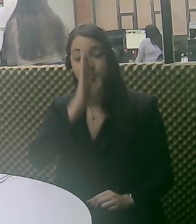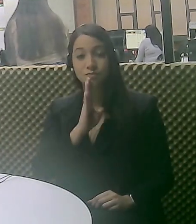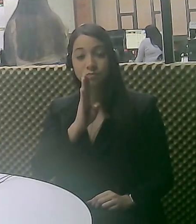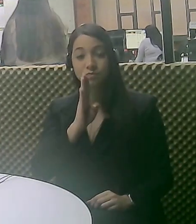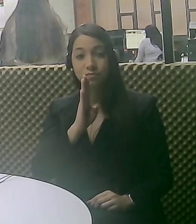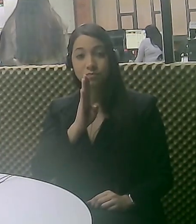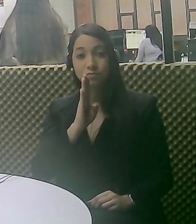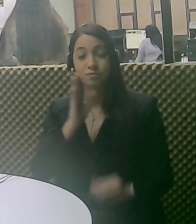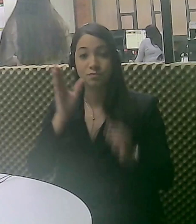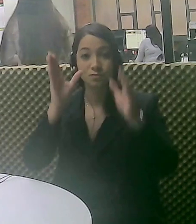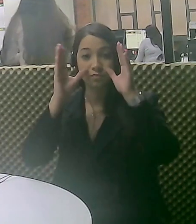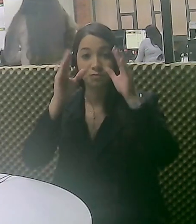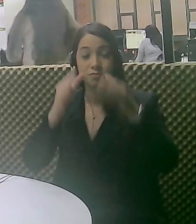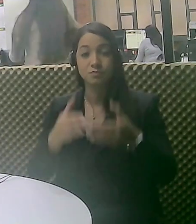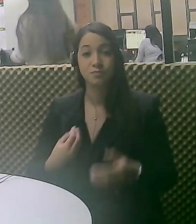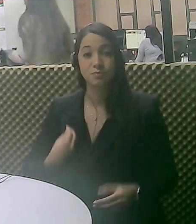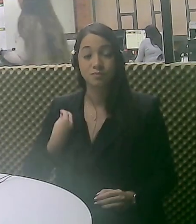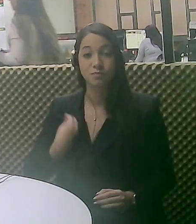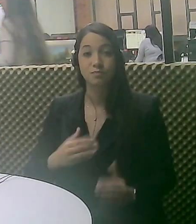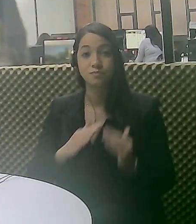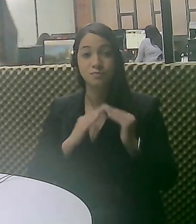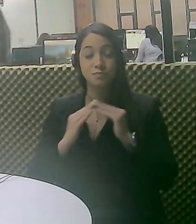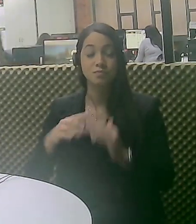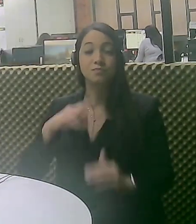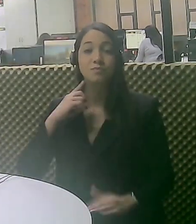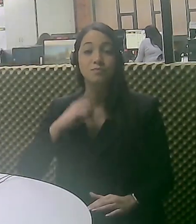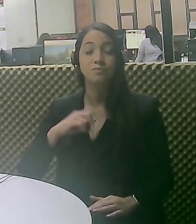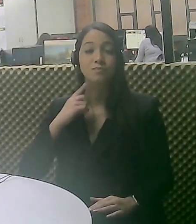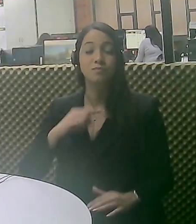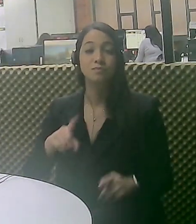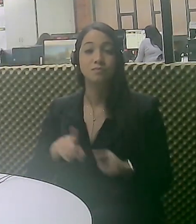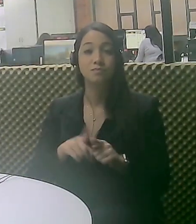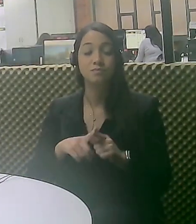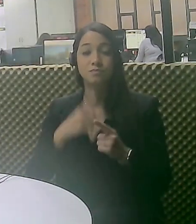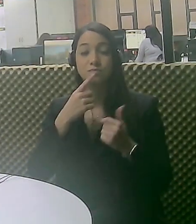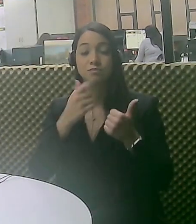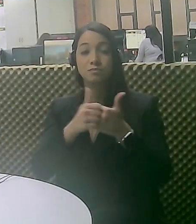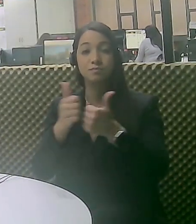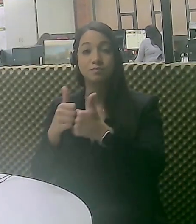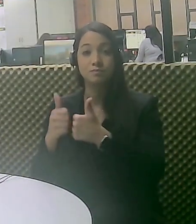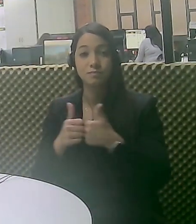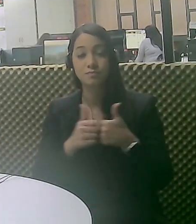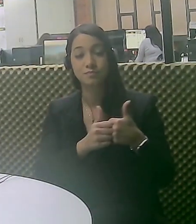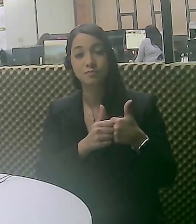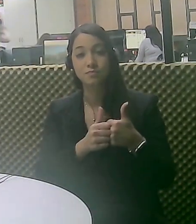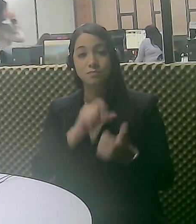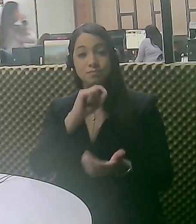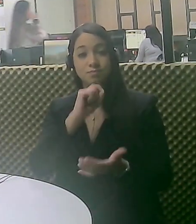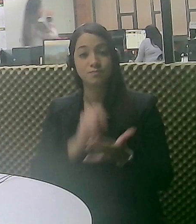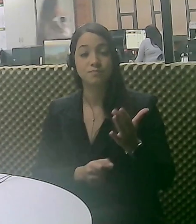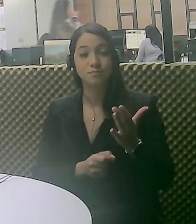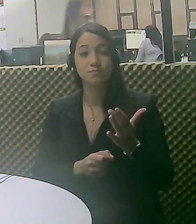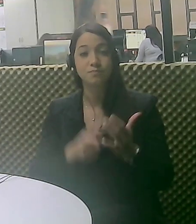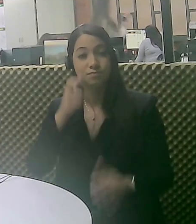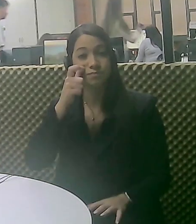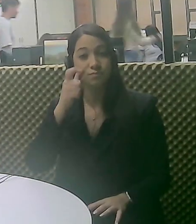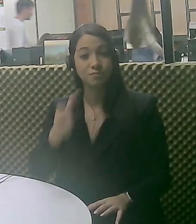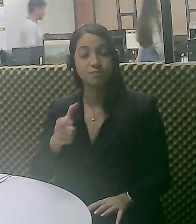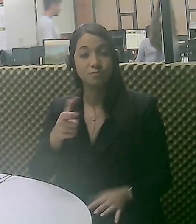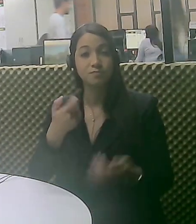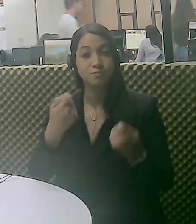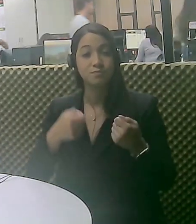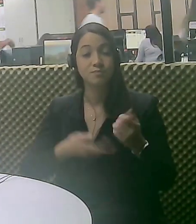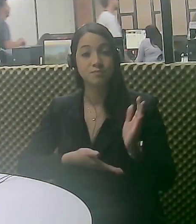e agora voltadas para quem reside no bairro Minas Gerais e também nas adjacências. Para se inscrever, os interessados